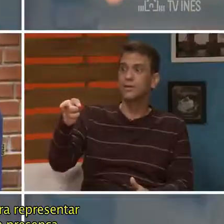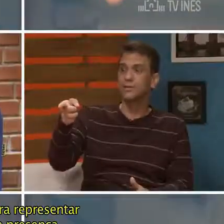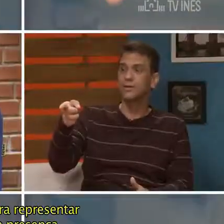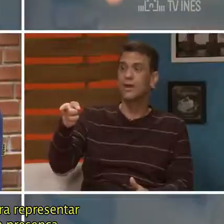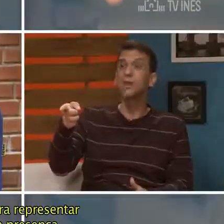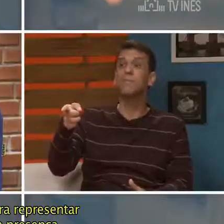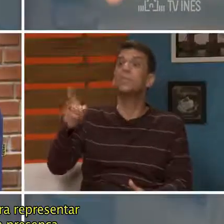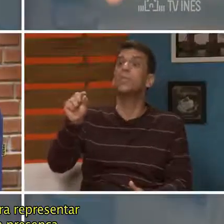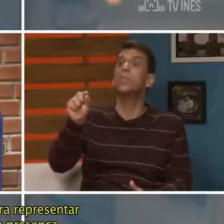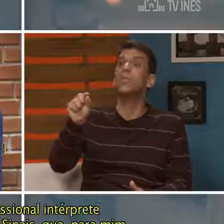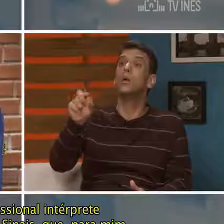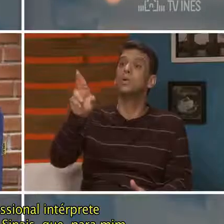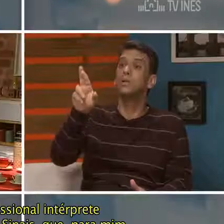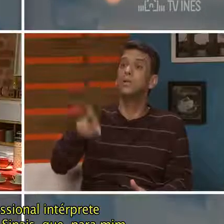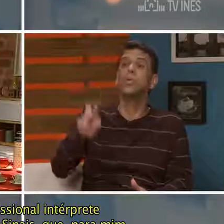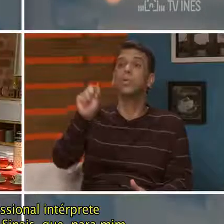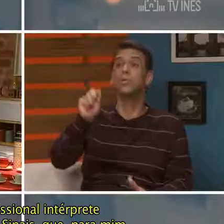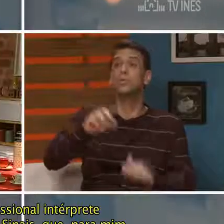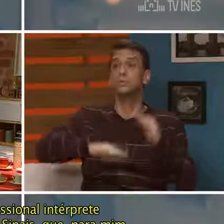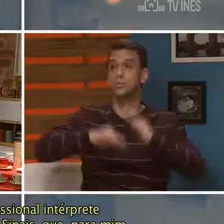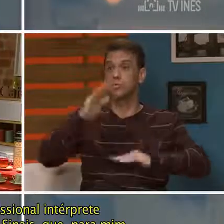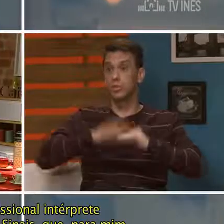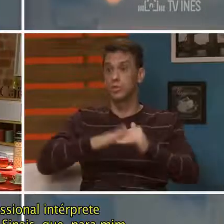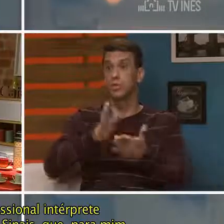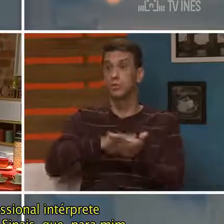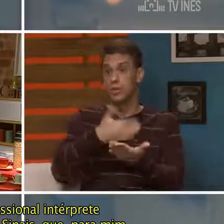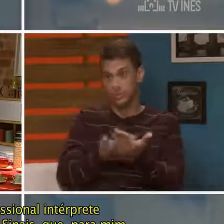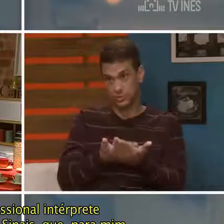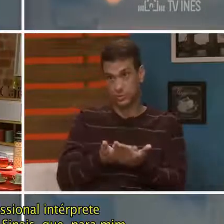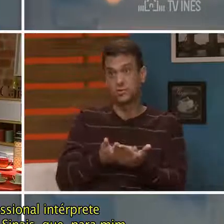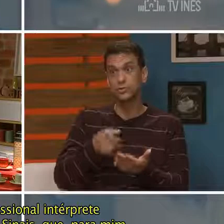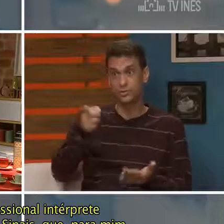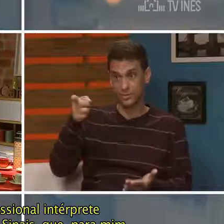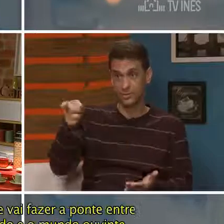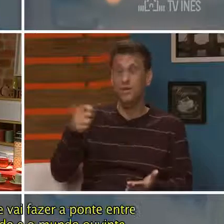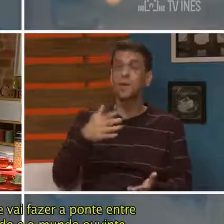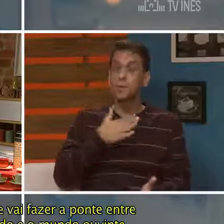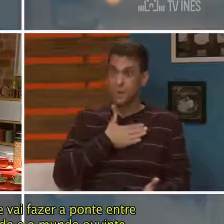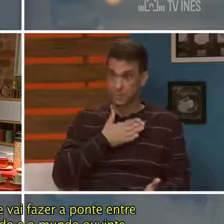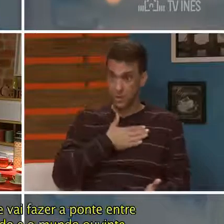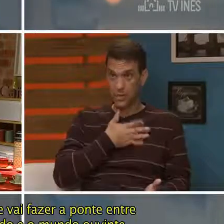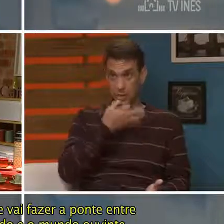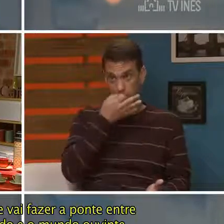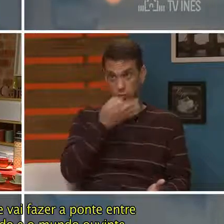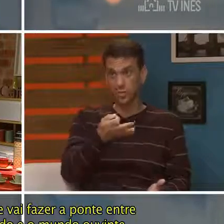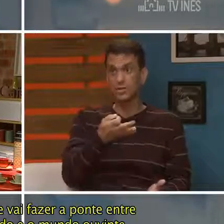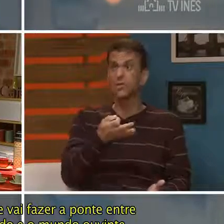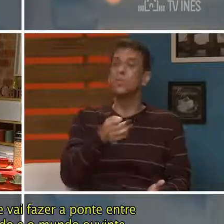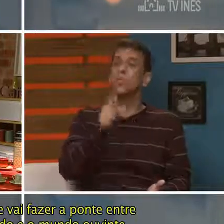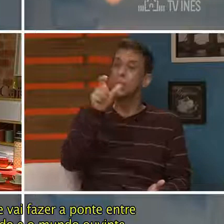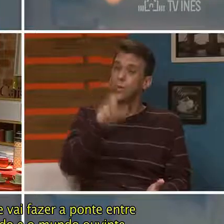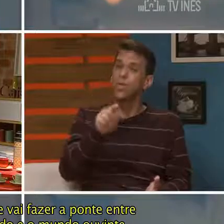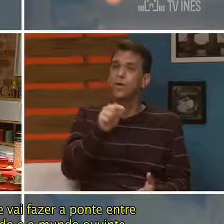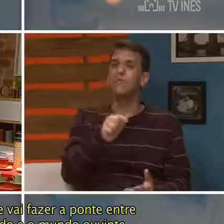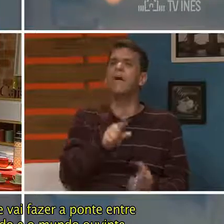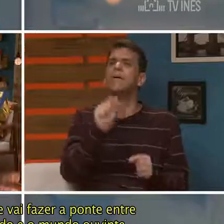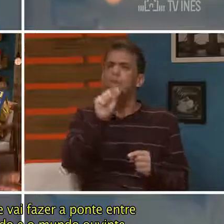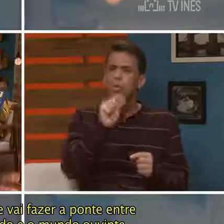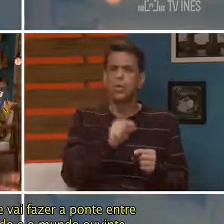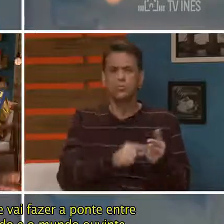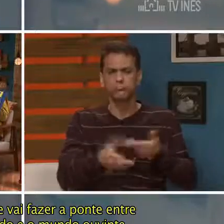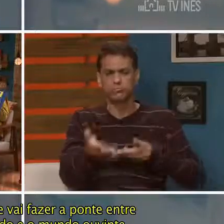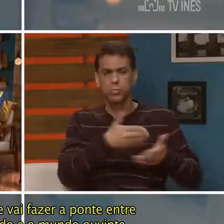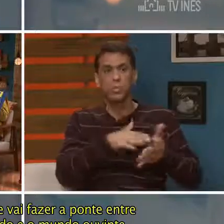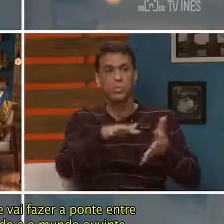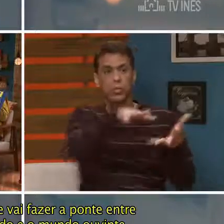para representar a presença do profissional intérprete de língua de sinais, que para mim é a pessoa que vai fazer a ponte